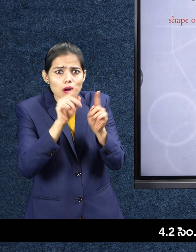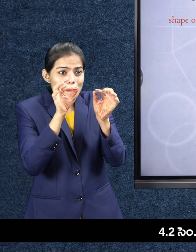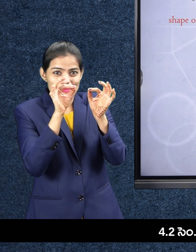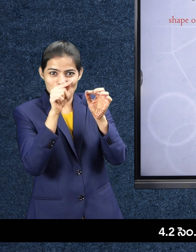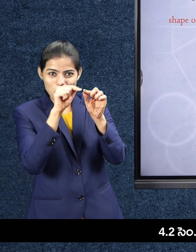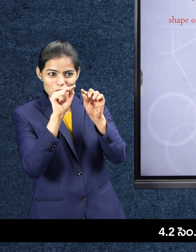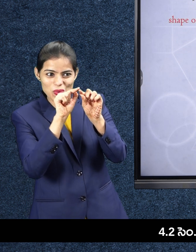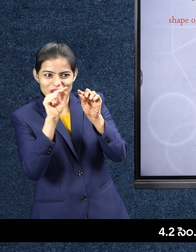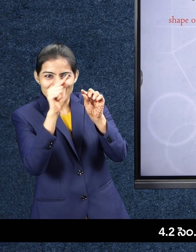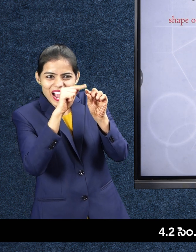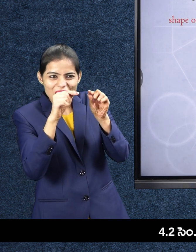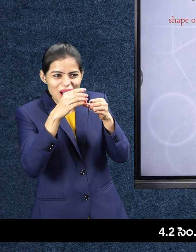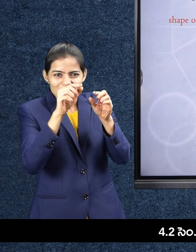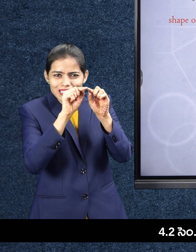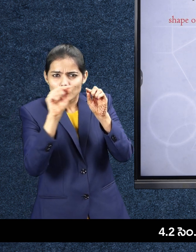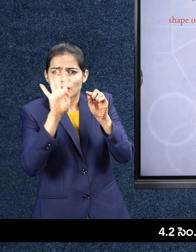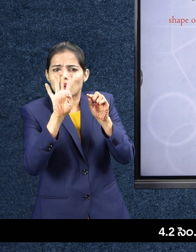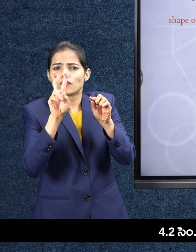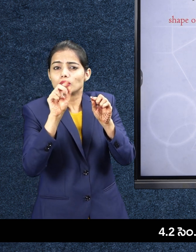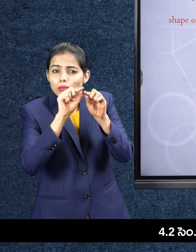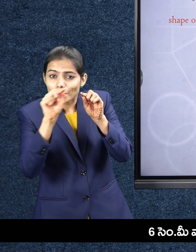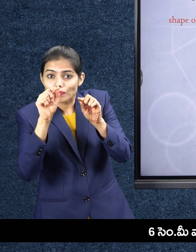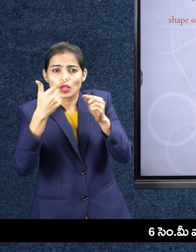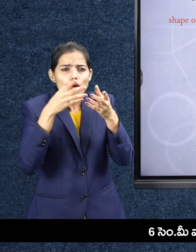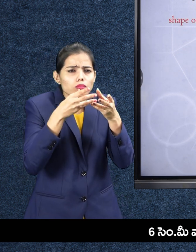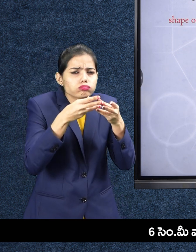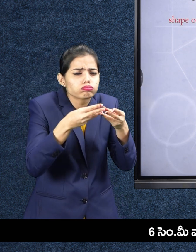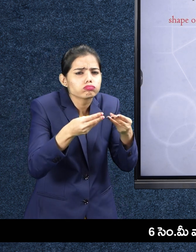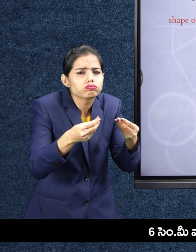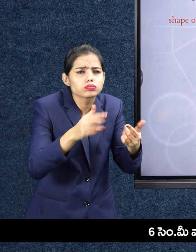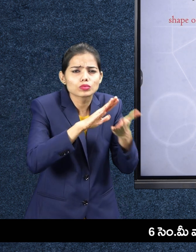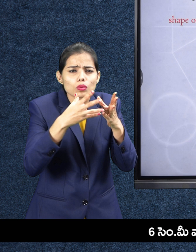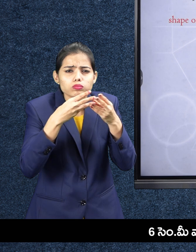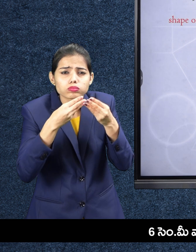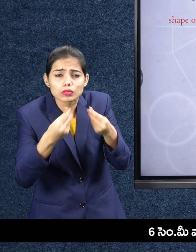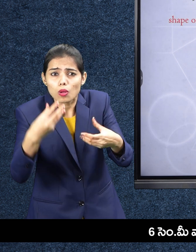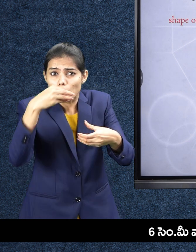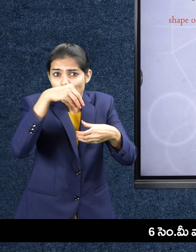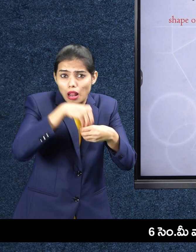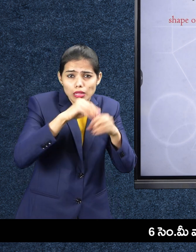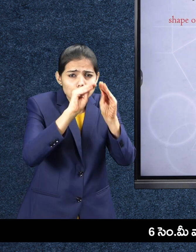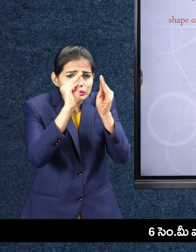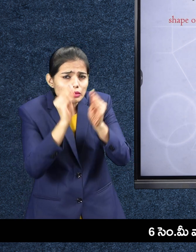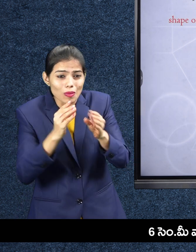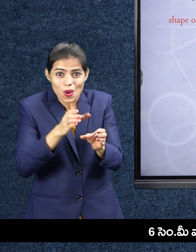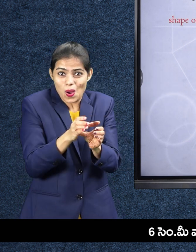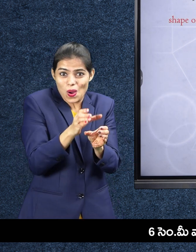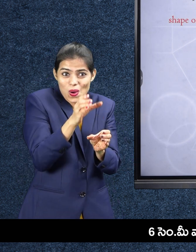కలిగిన లోహ గోళాన్ని కరిగించి 6 సెంటీమీటర్స్ వ్యాసార్థం కలిగిన సిలిండర్ ఆకారంలోకి